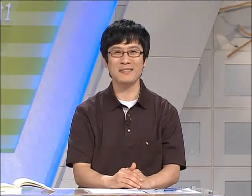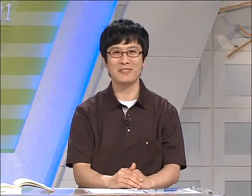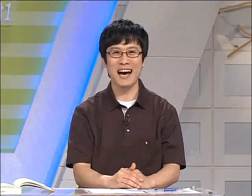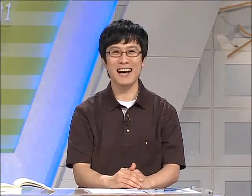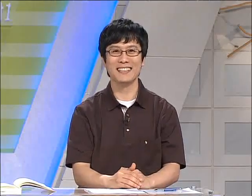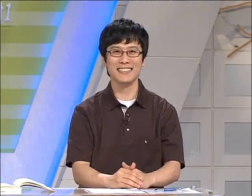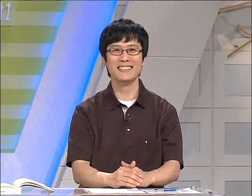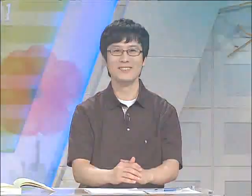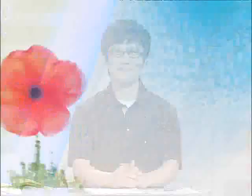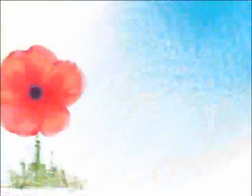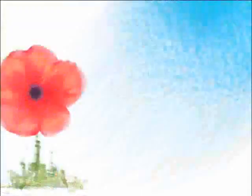하겠습니다.